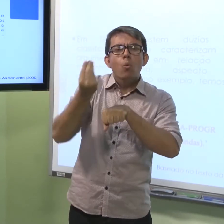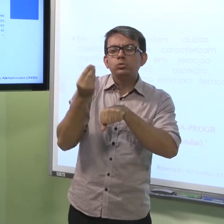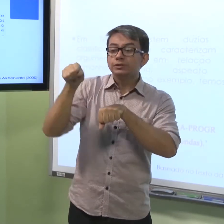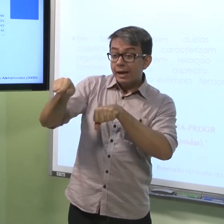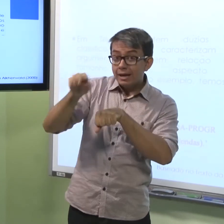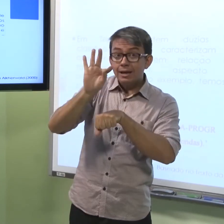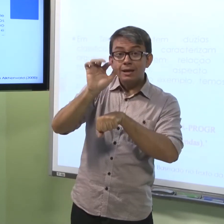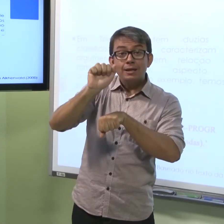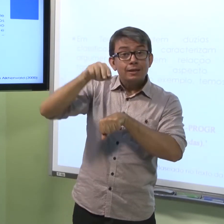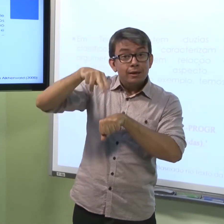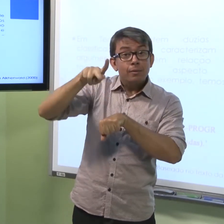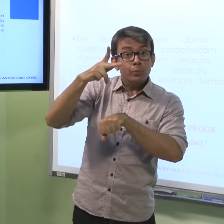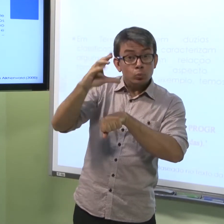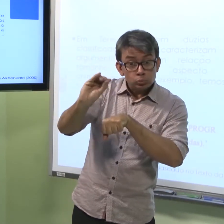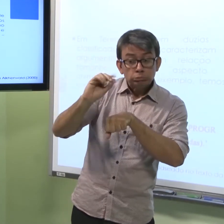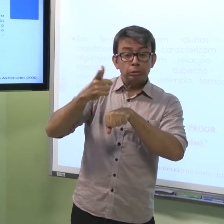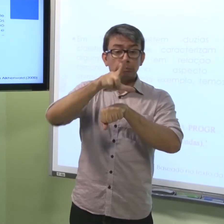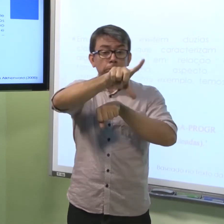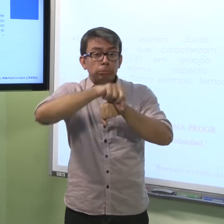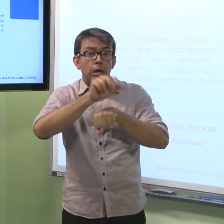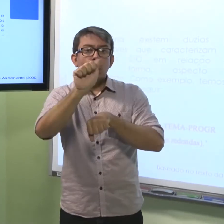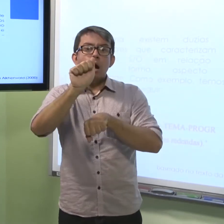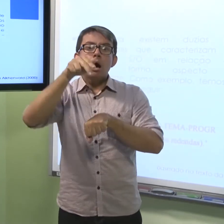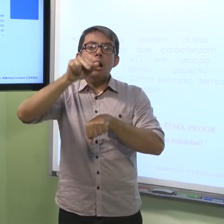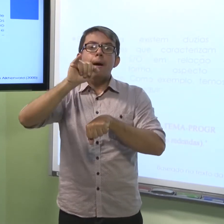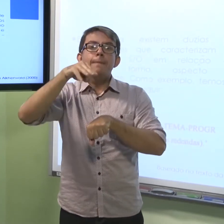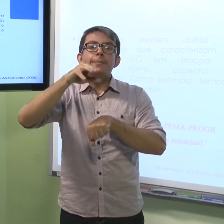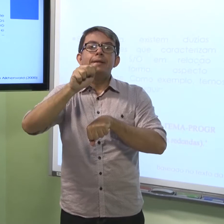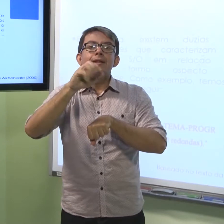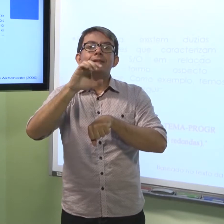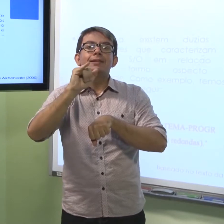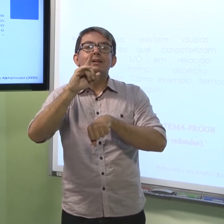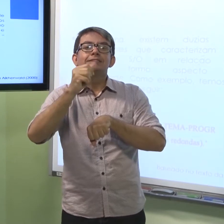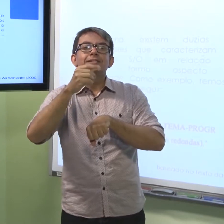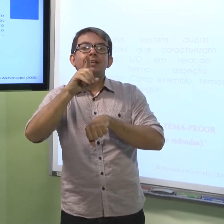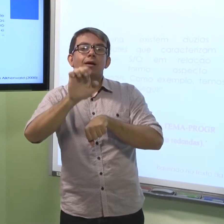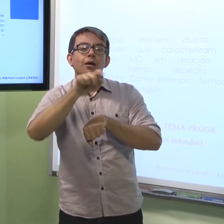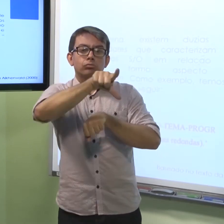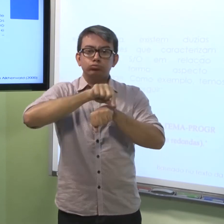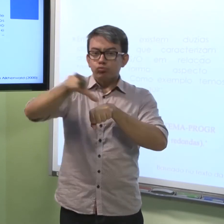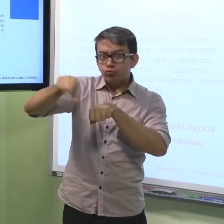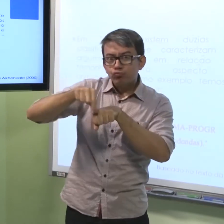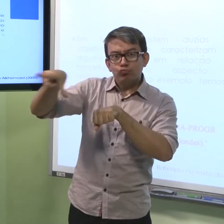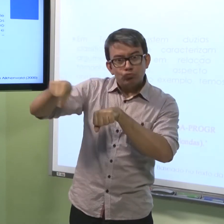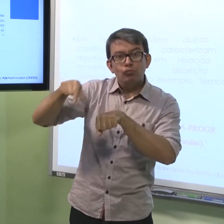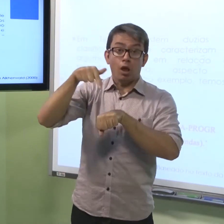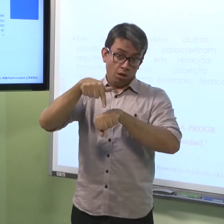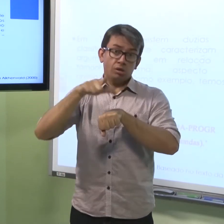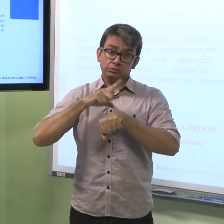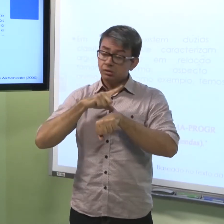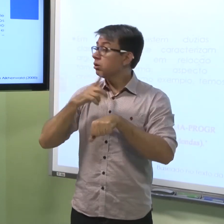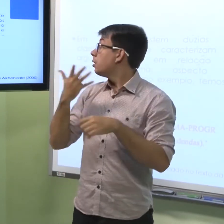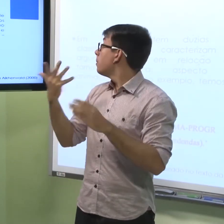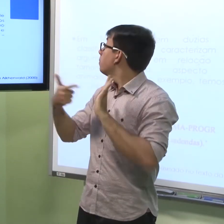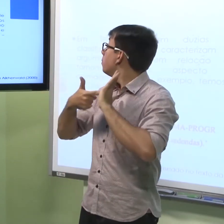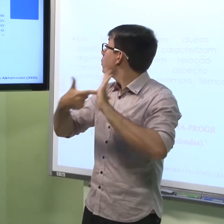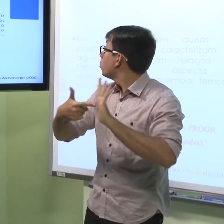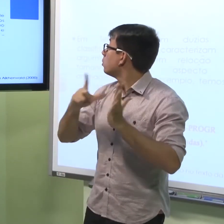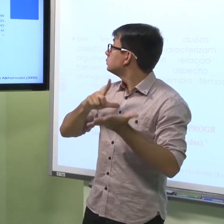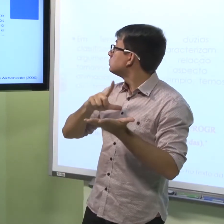que esses classificadores eles caracterizam se ligando ao tamanho e à animacidade.